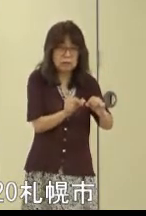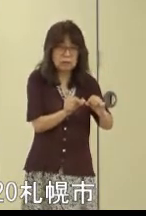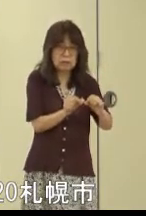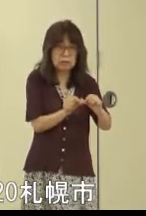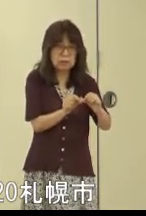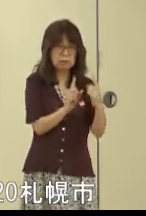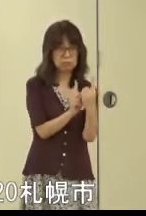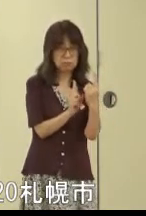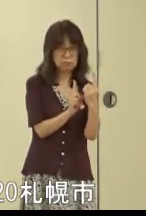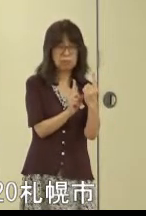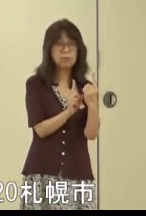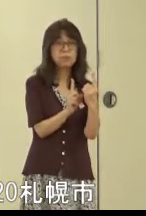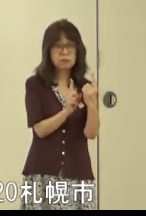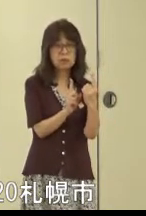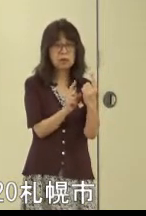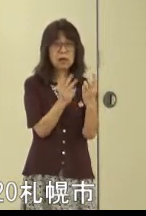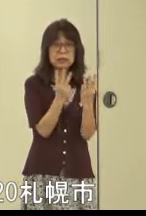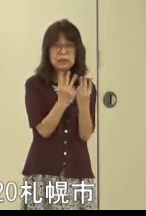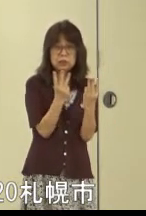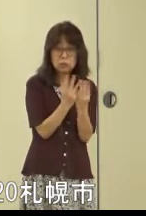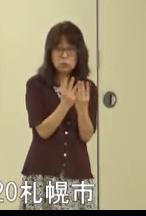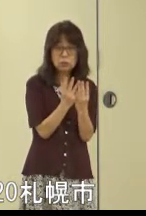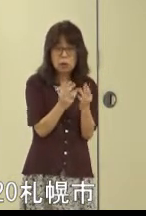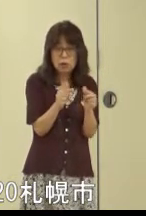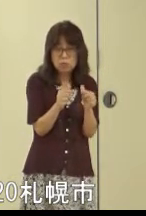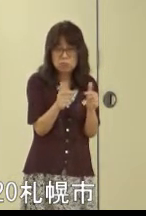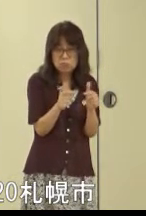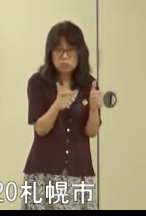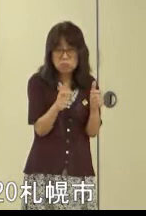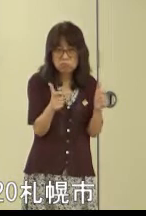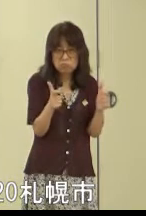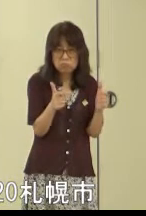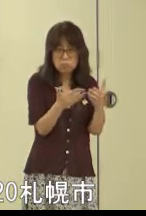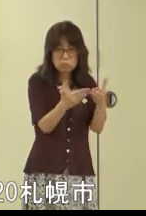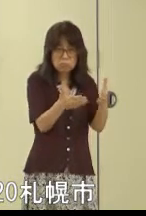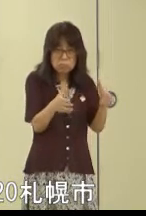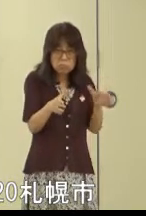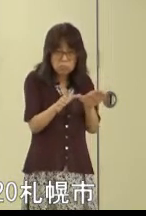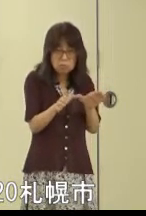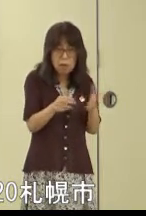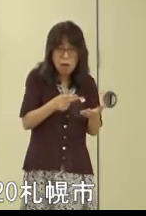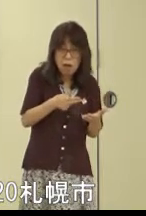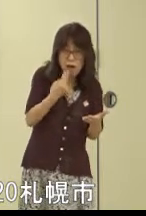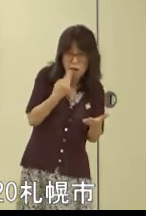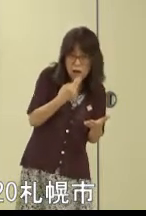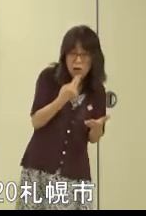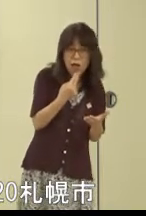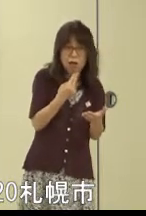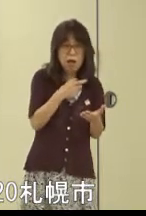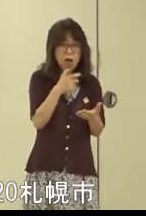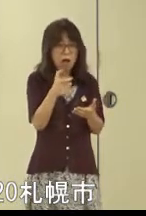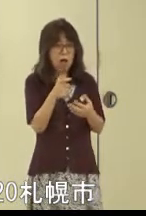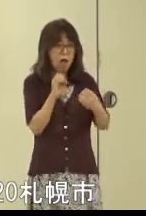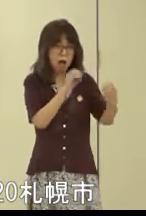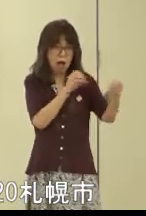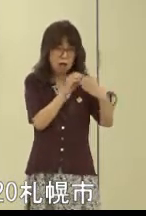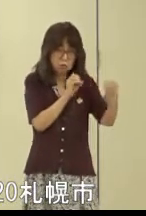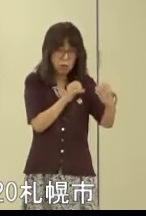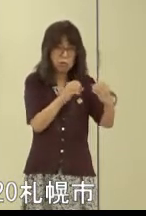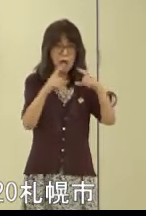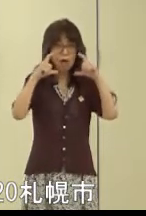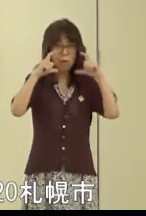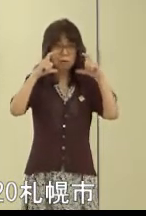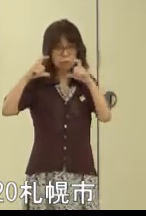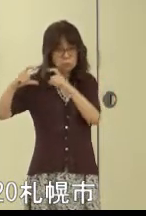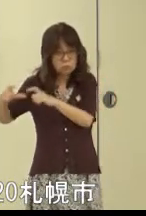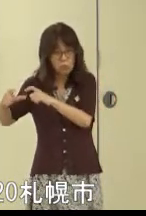ある程度の人数複数人がですねえ会食を室大声を出して話をするマスクを取るというところ